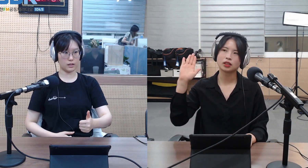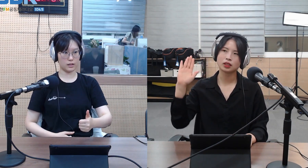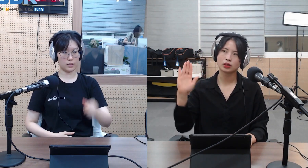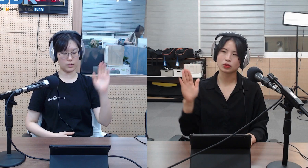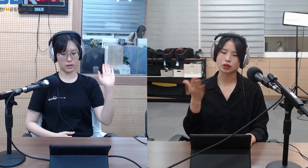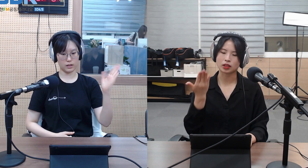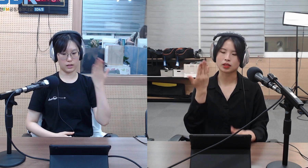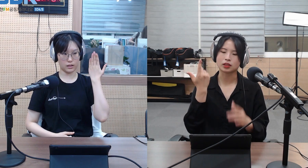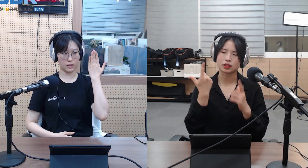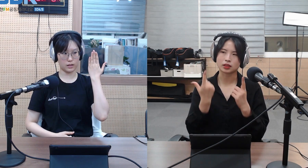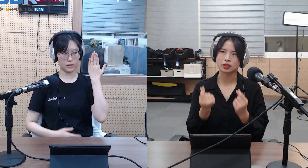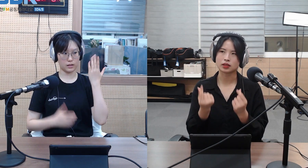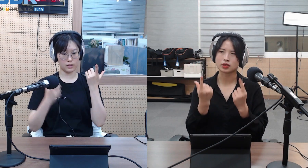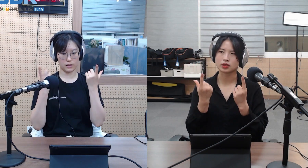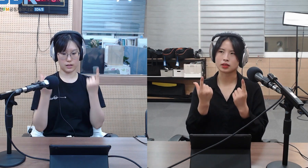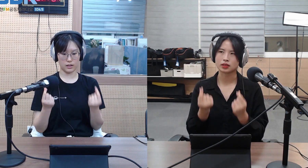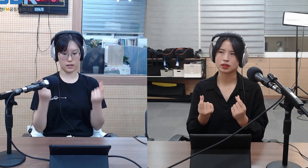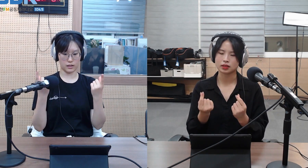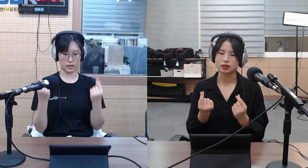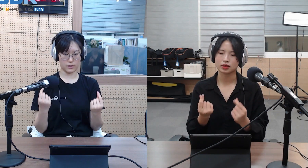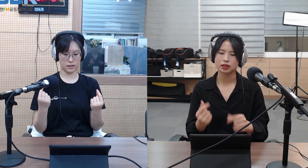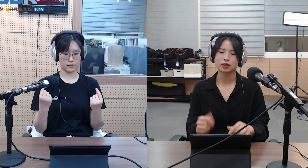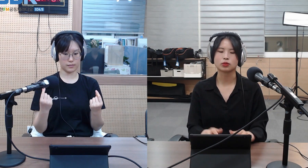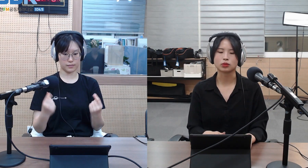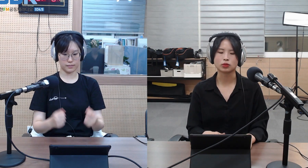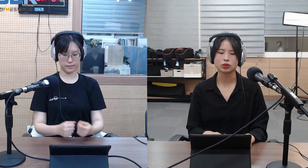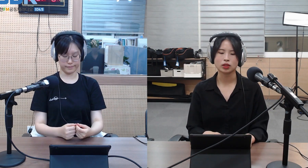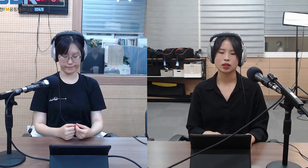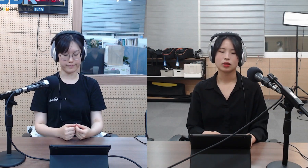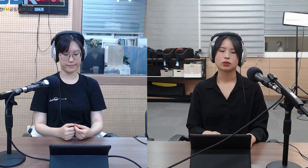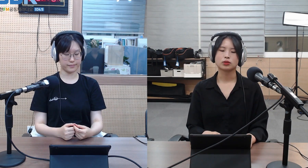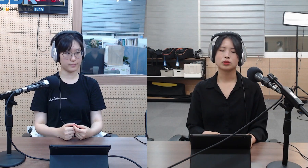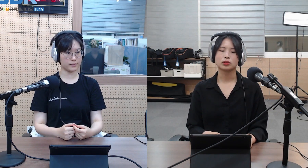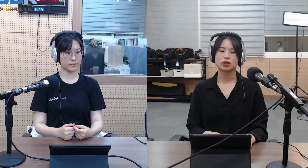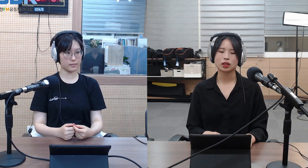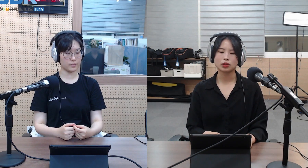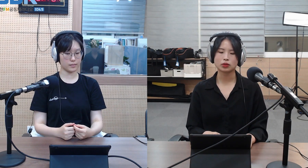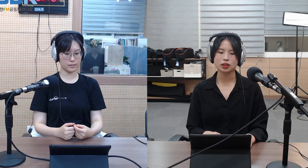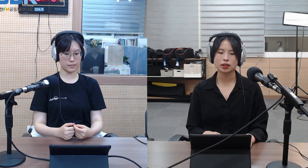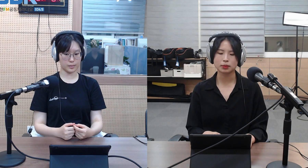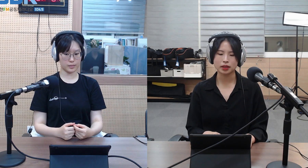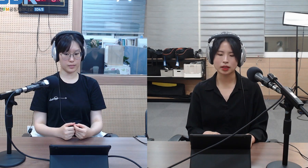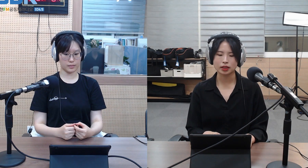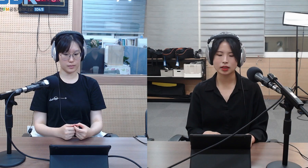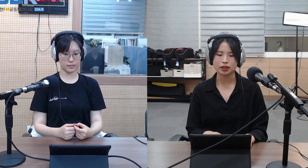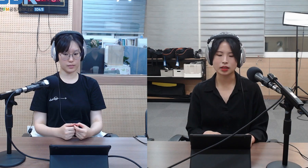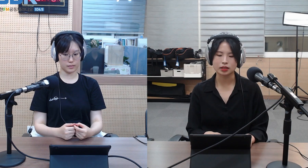주인공이 된 듯 하고 꽃송이의 꽃잎 하나하나까지